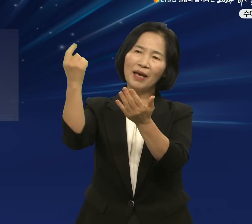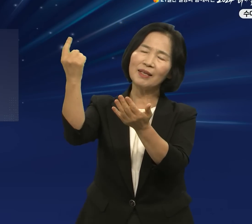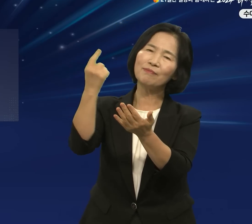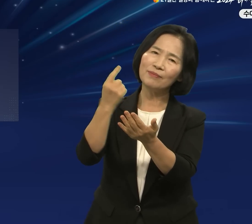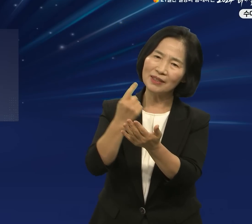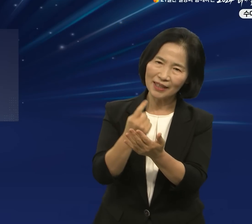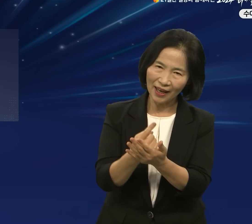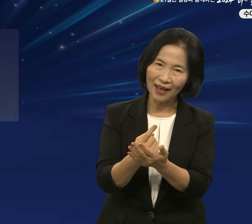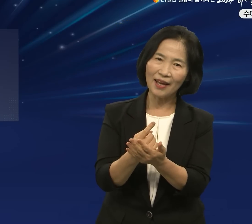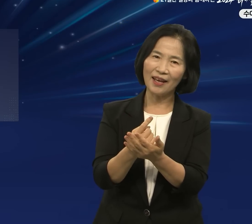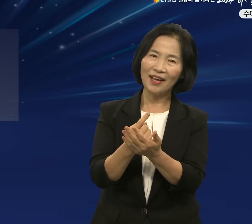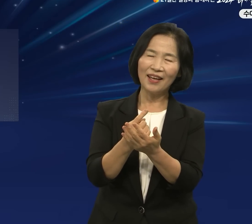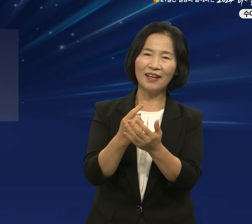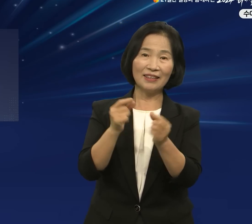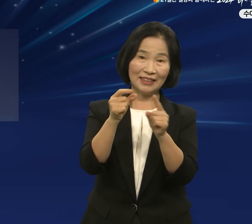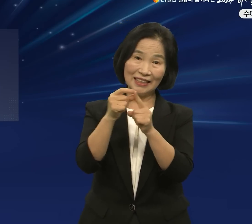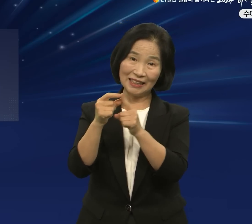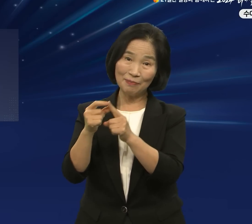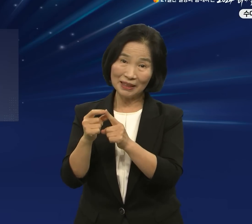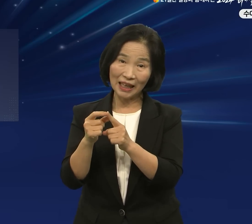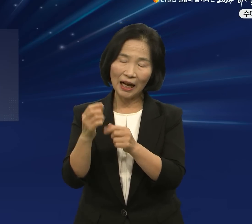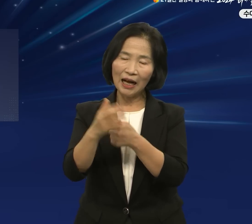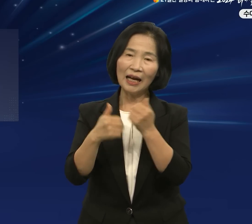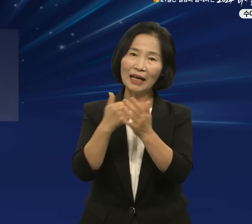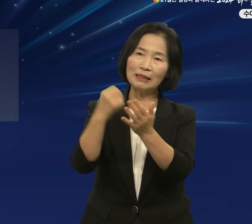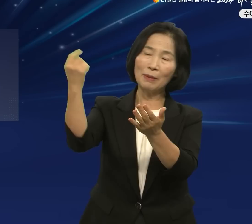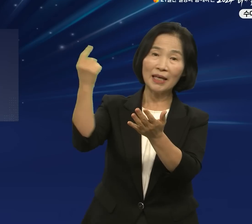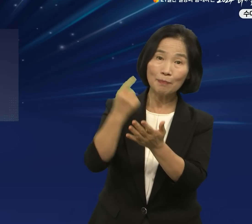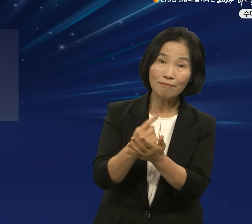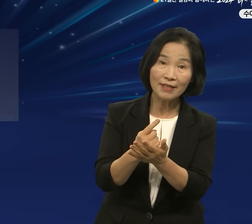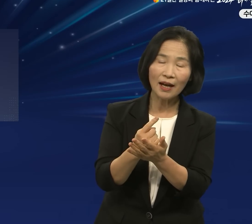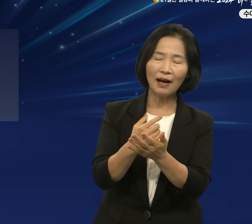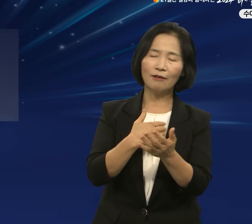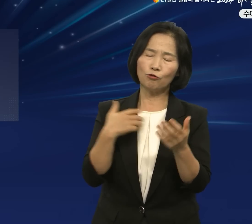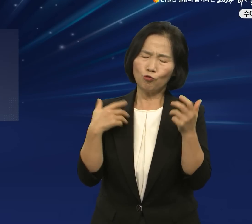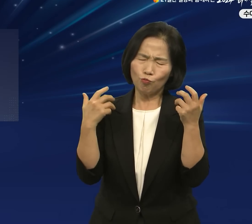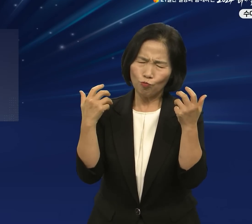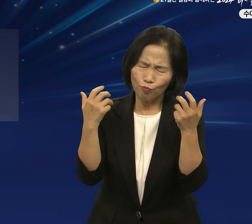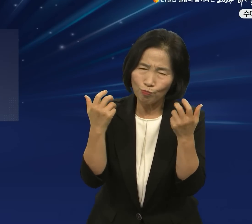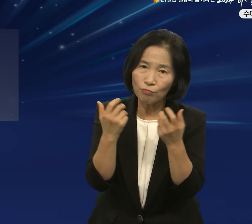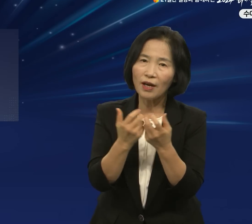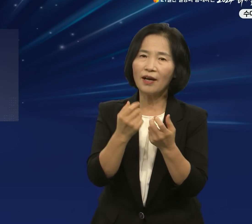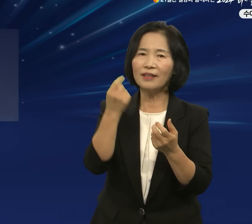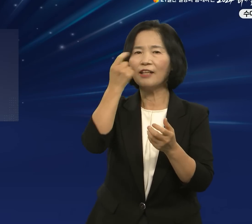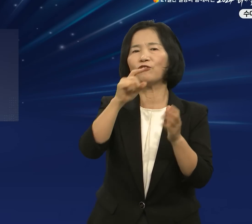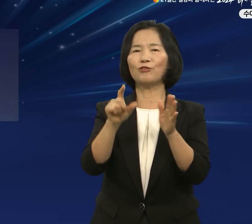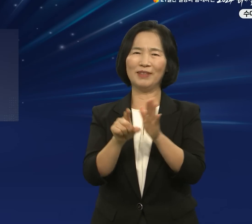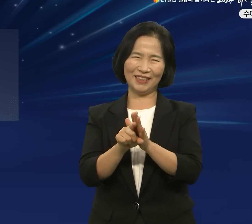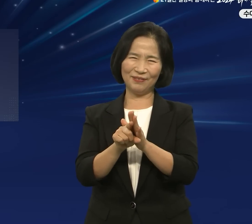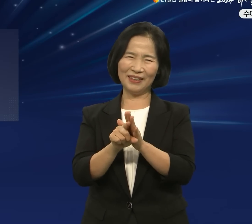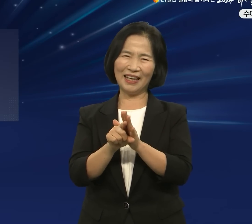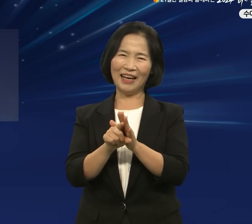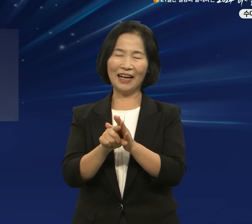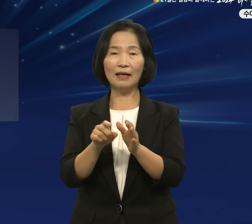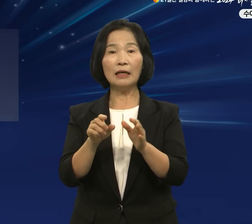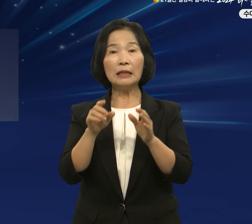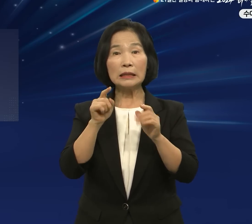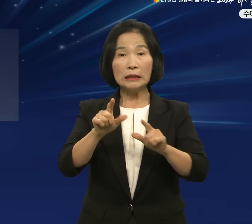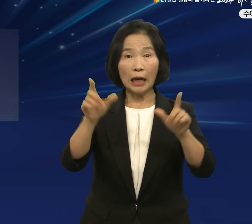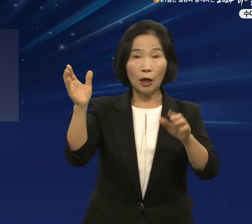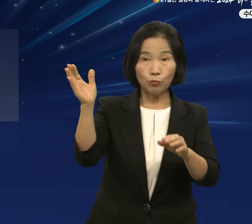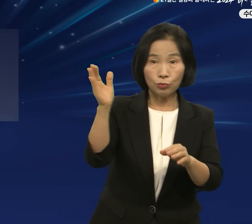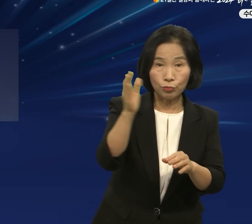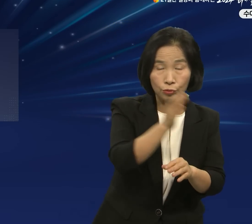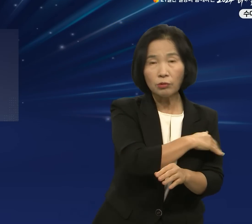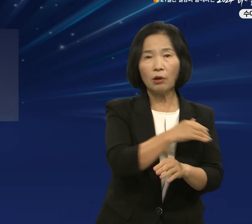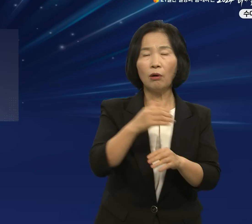이 밤에도 하나님의 임재 쉐키나가 충만할 겁니다. 그날 이후 저는 이